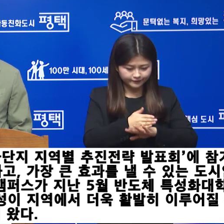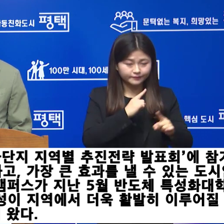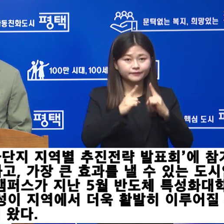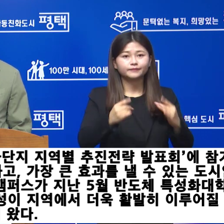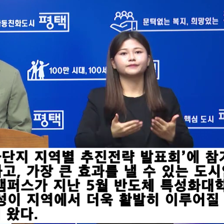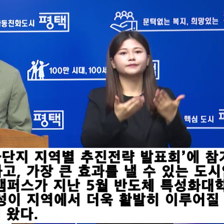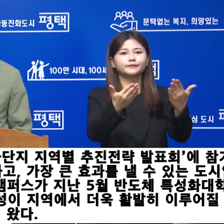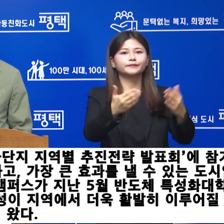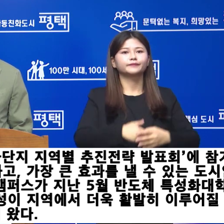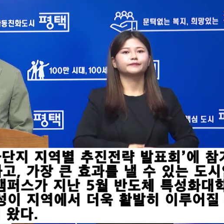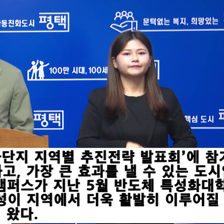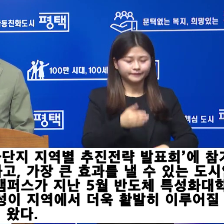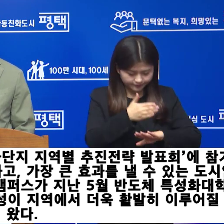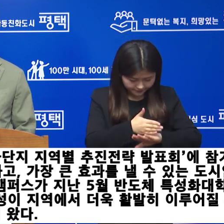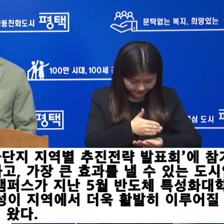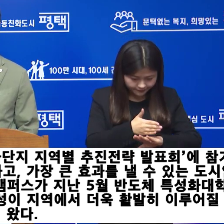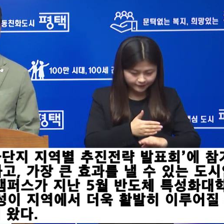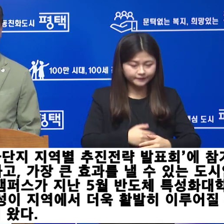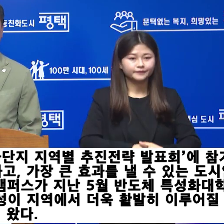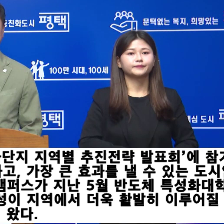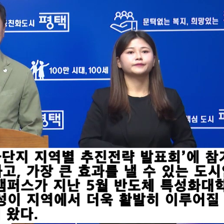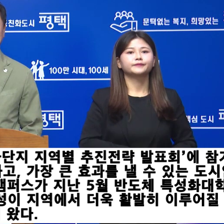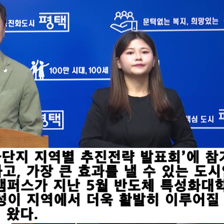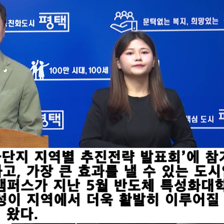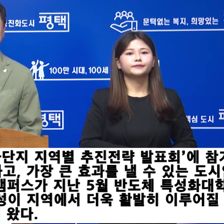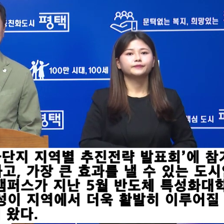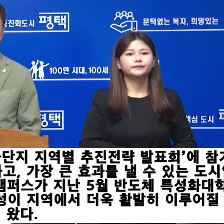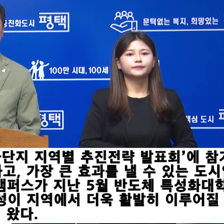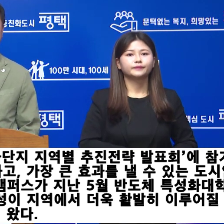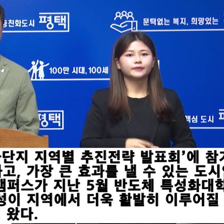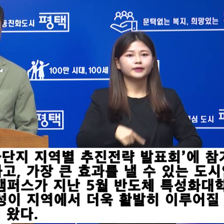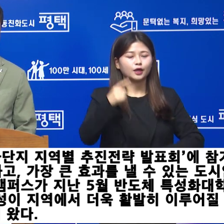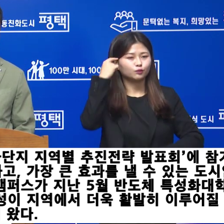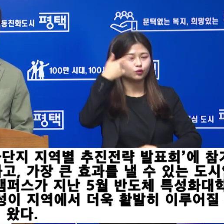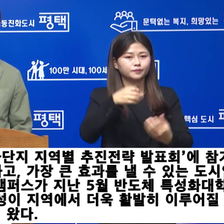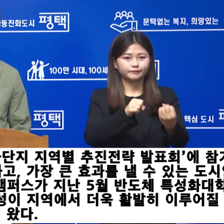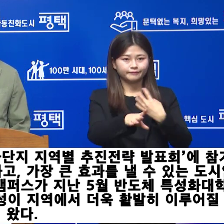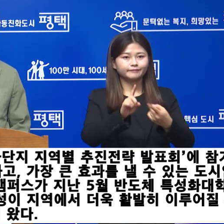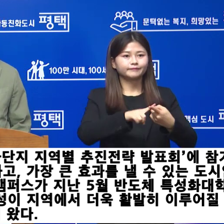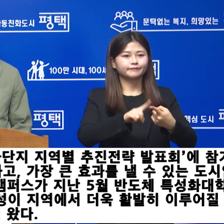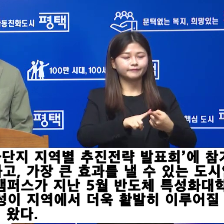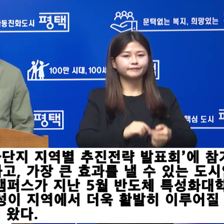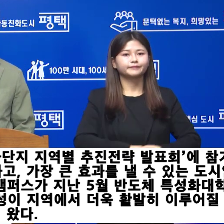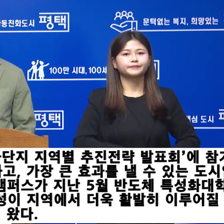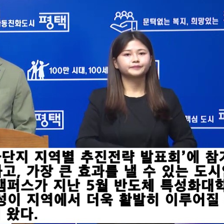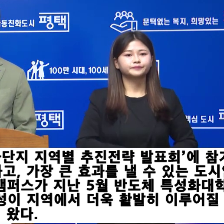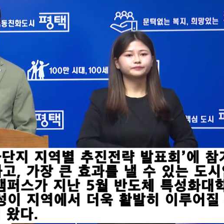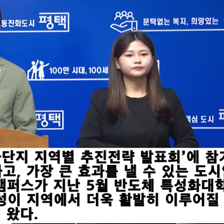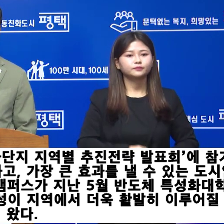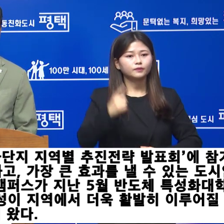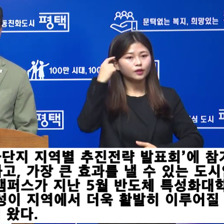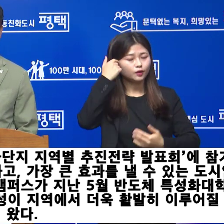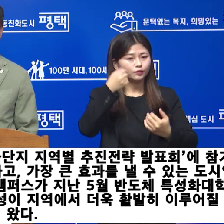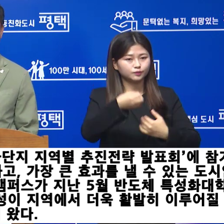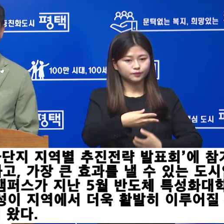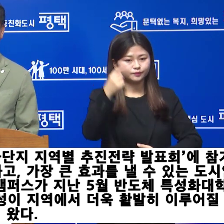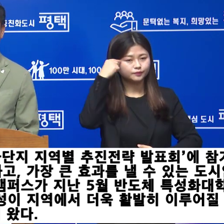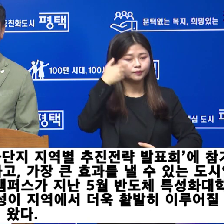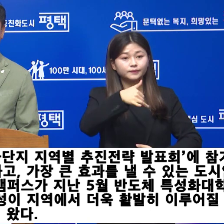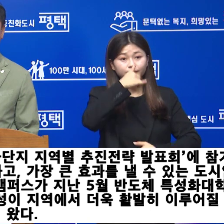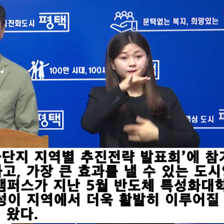감사를 드립니다. 고맙습니다. 다음은 질의응답의 시간을 갖도록 하겠습니다. 질의하실